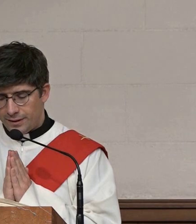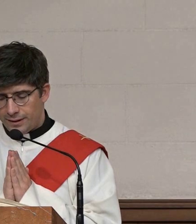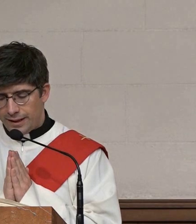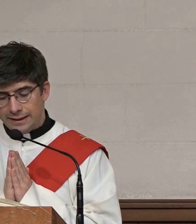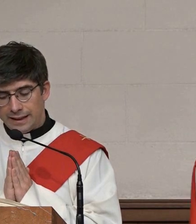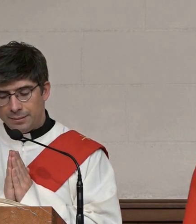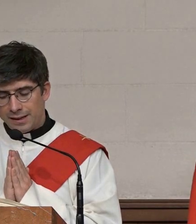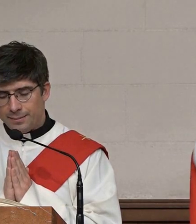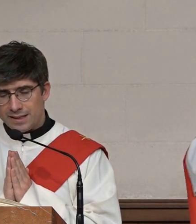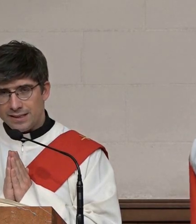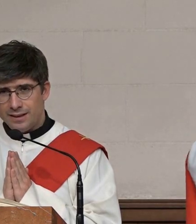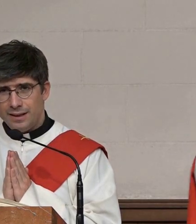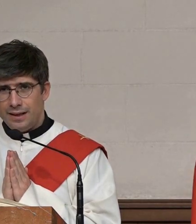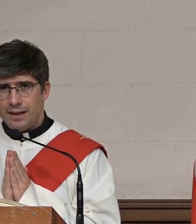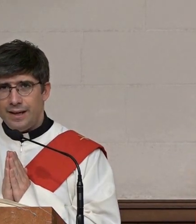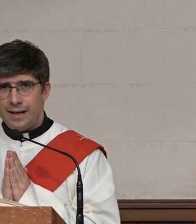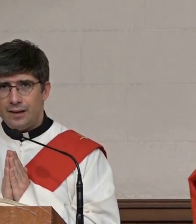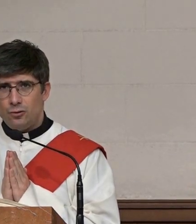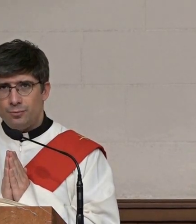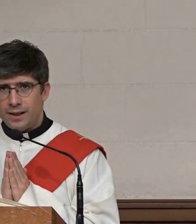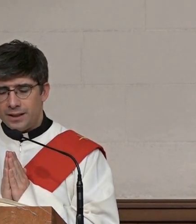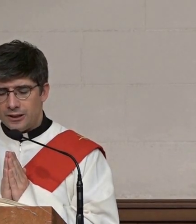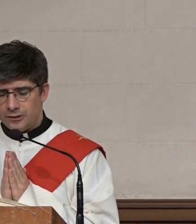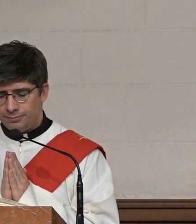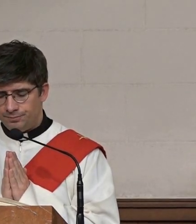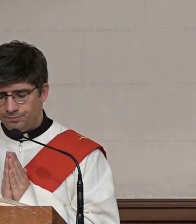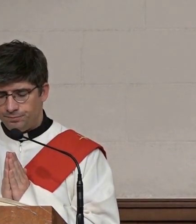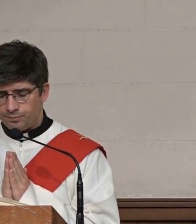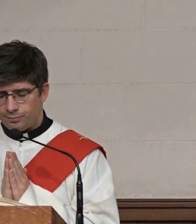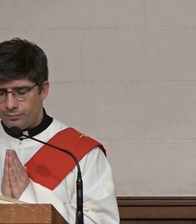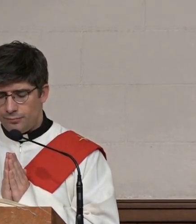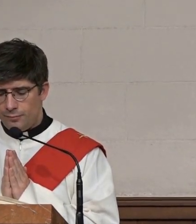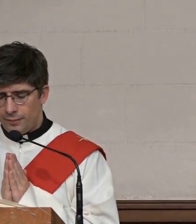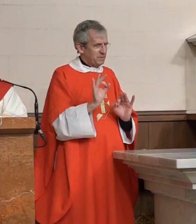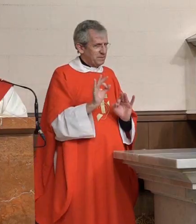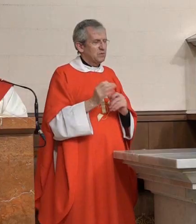Barrabás. El tal Barrabás era un bandido.